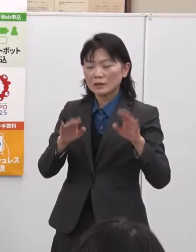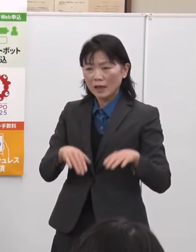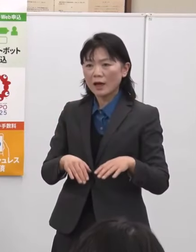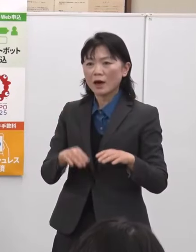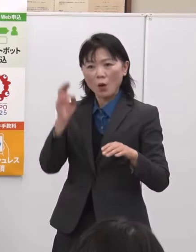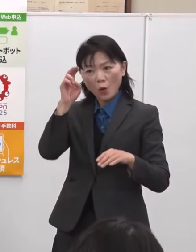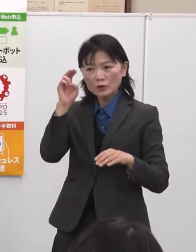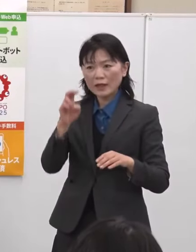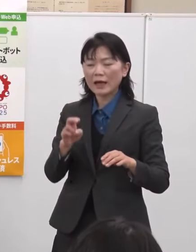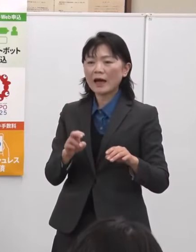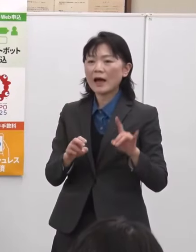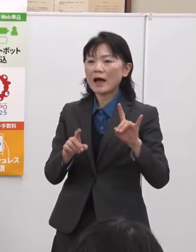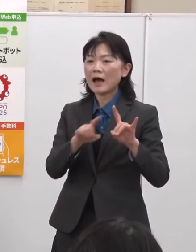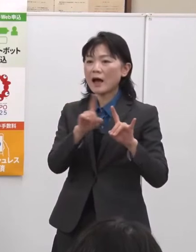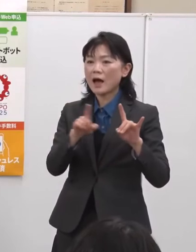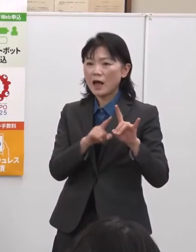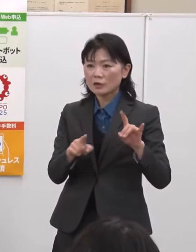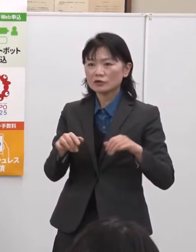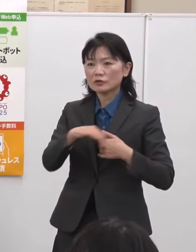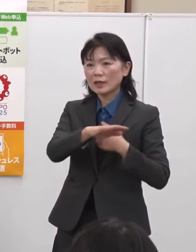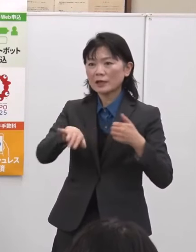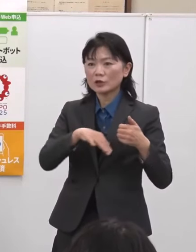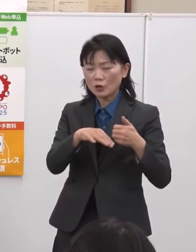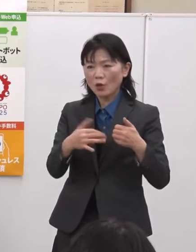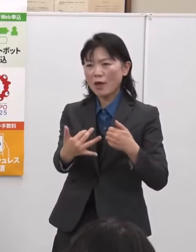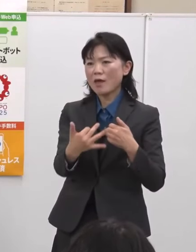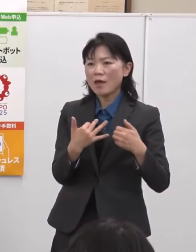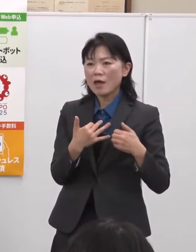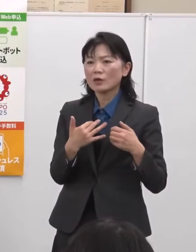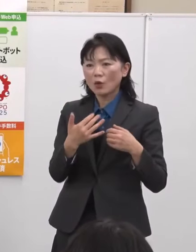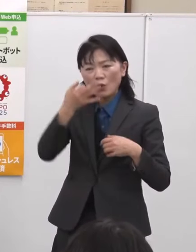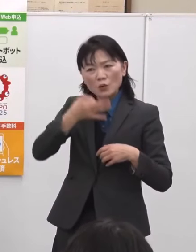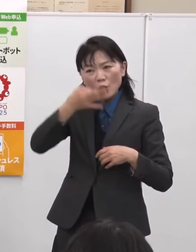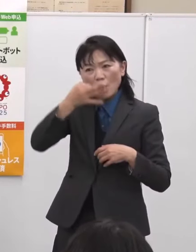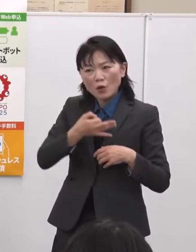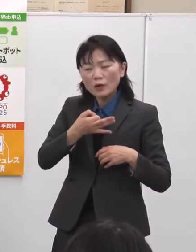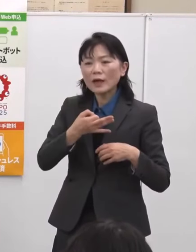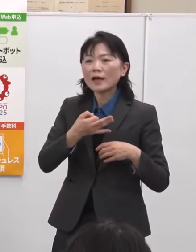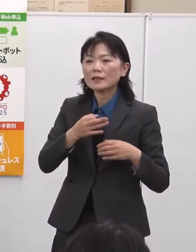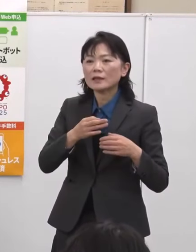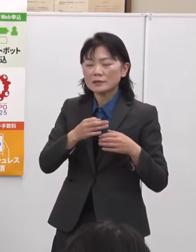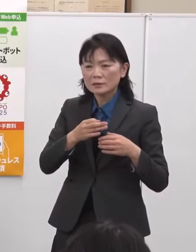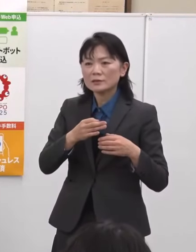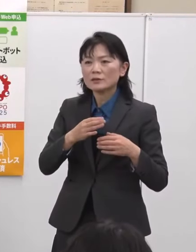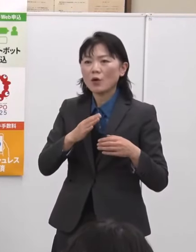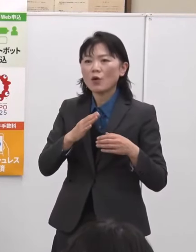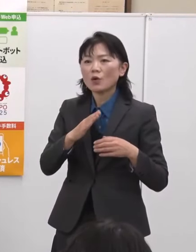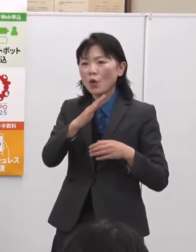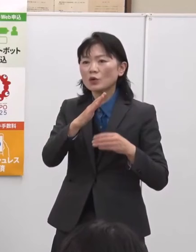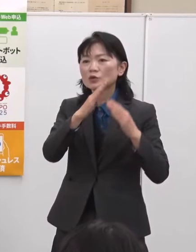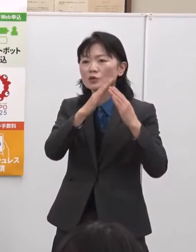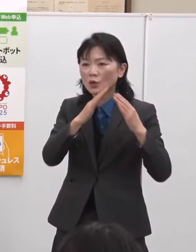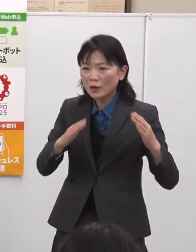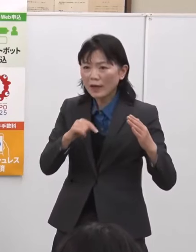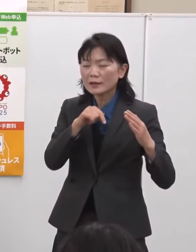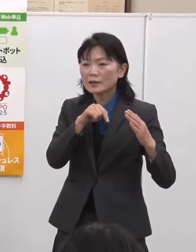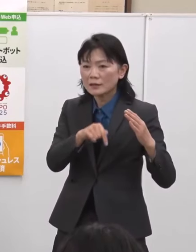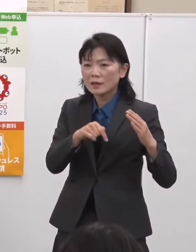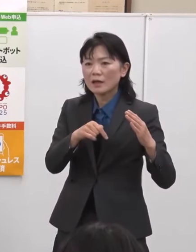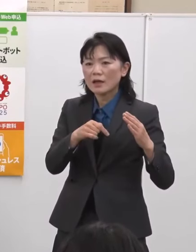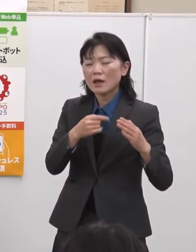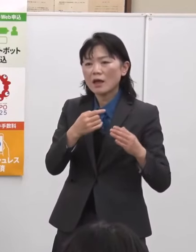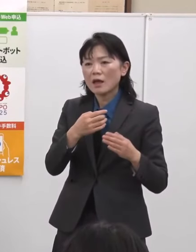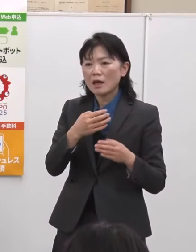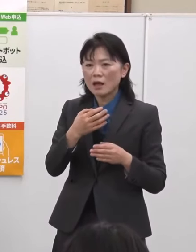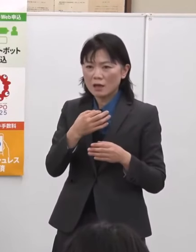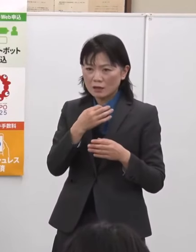の、環境影響評価の、公聴会についてなんですけれども、公述人